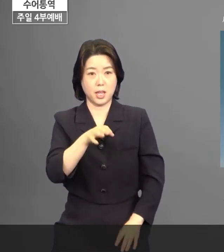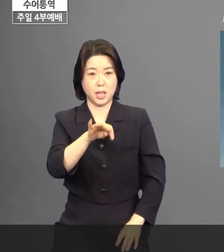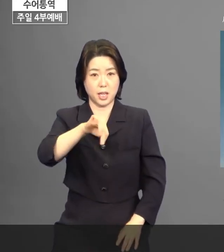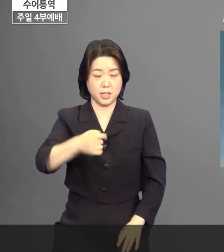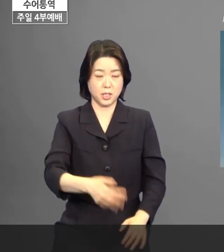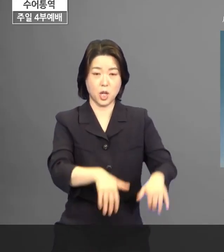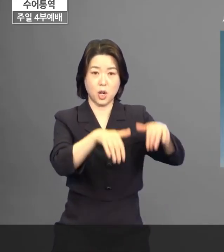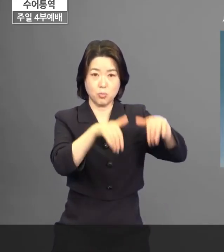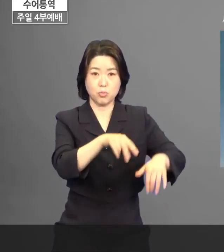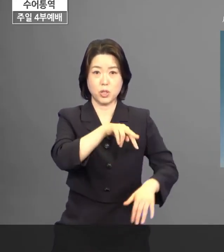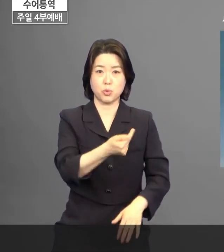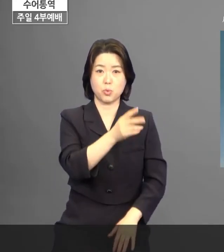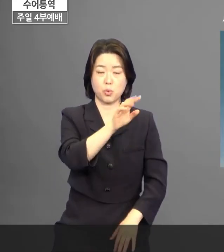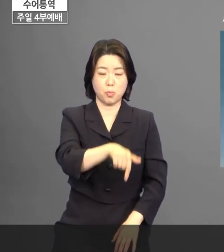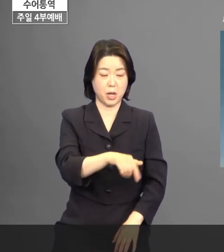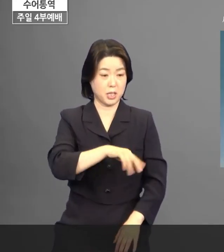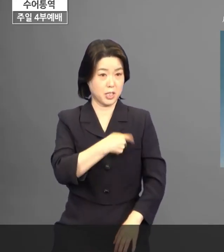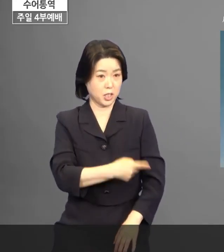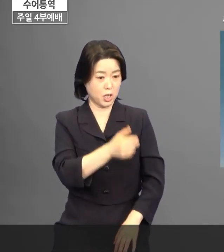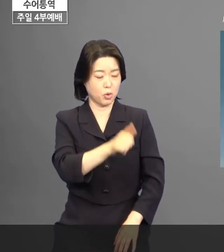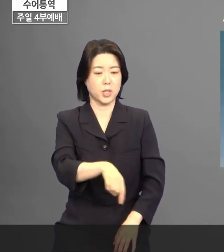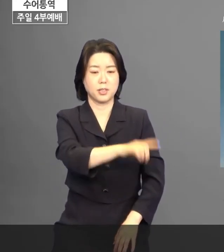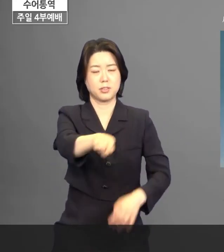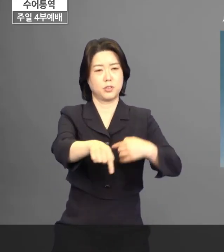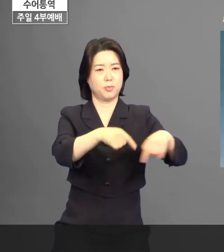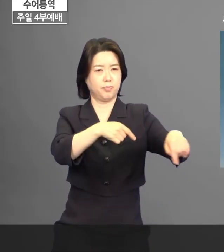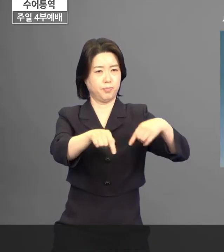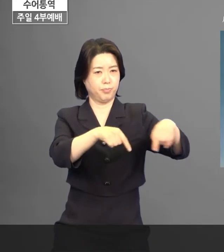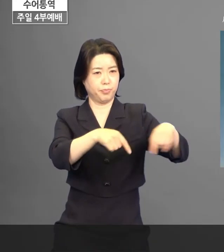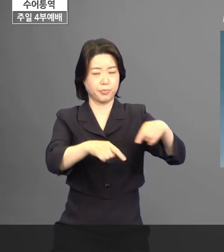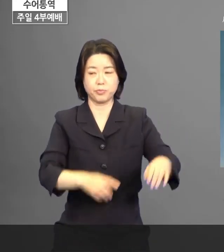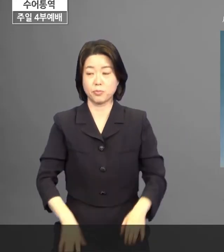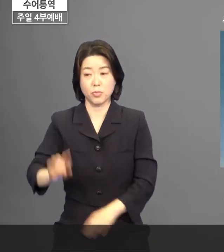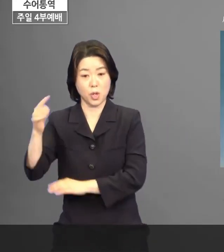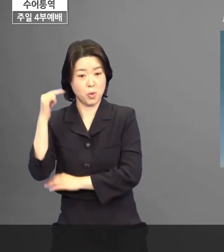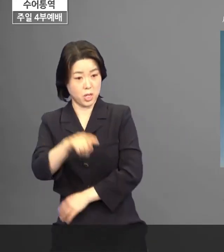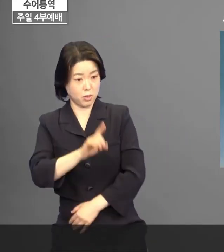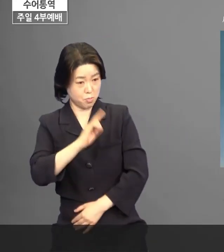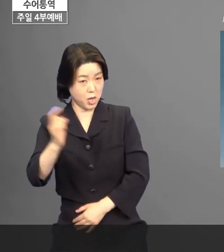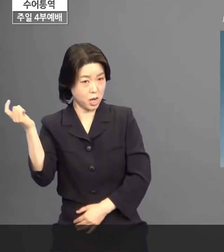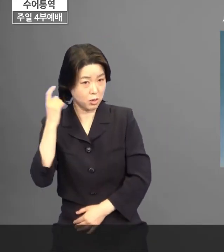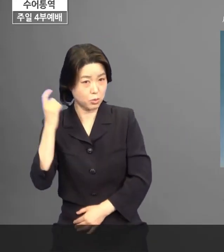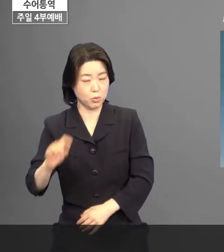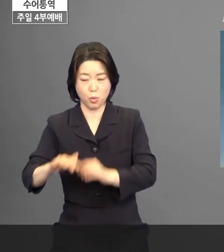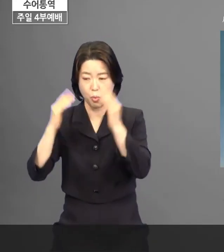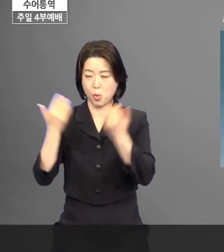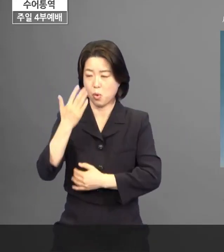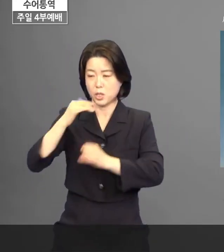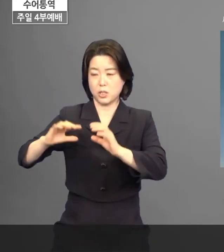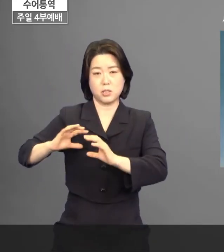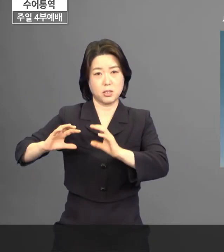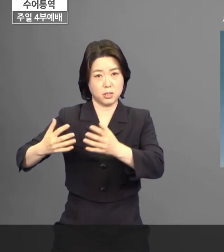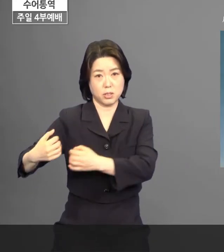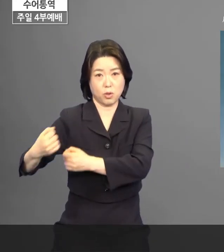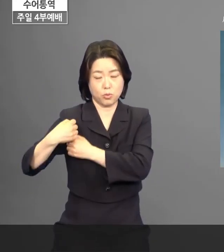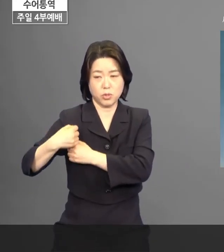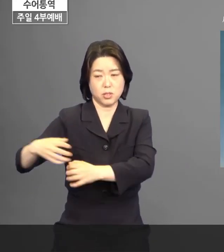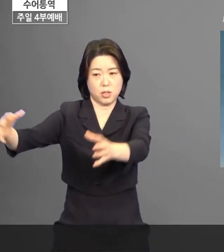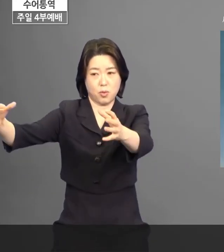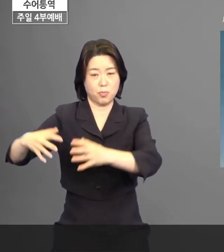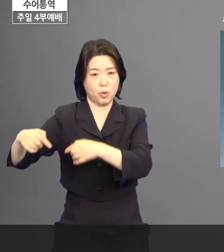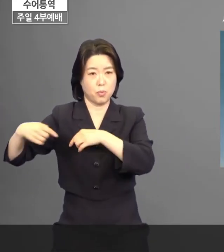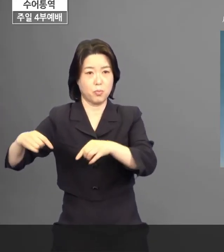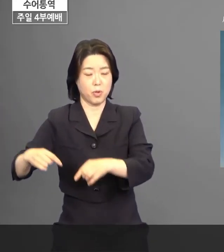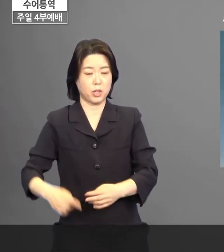소박사령관이 그들을 지휘하였다. 다윗이 이 소식을 듣고 온 이스라엘 군대를 모아서 거느리고